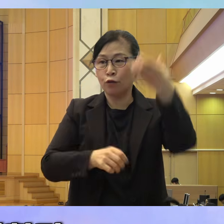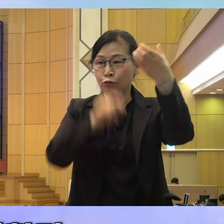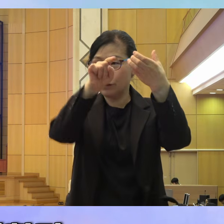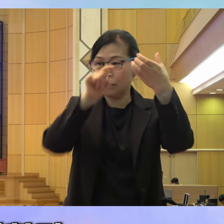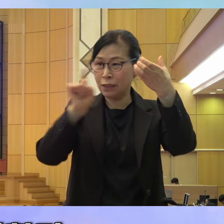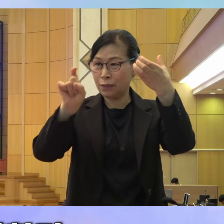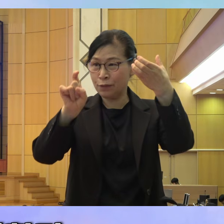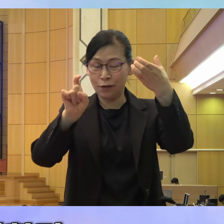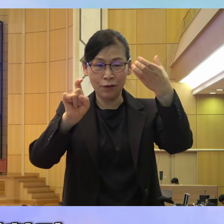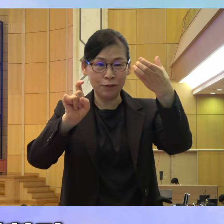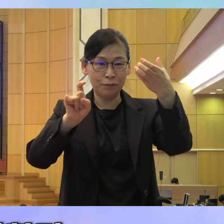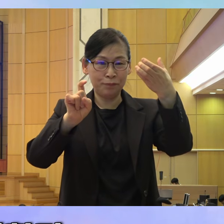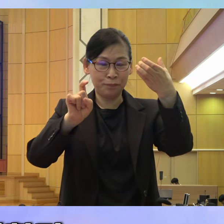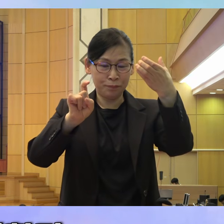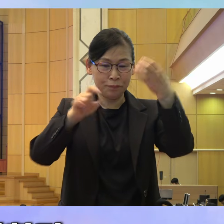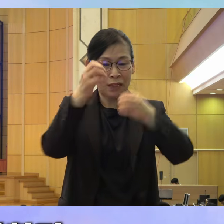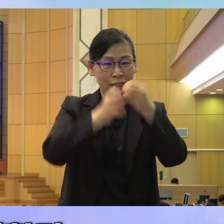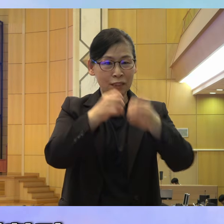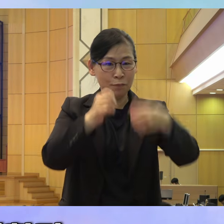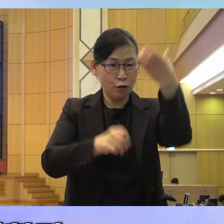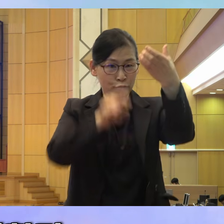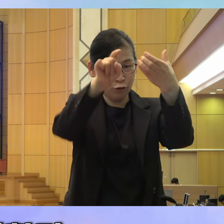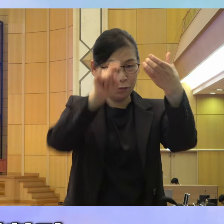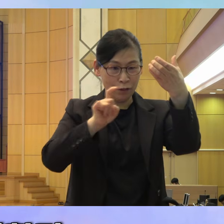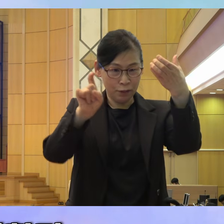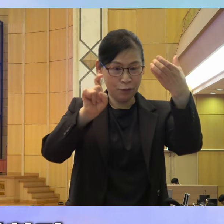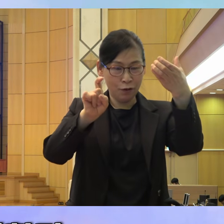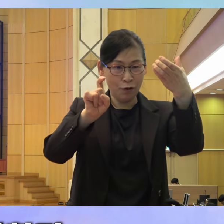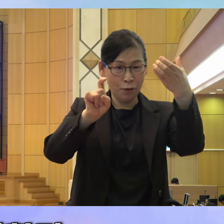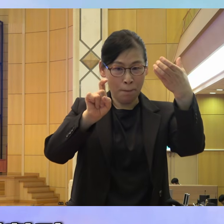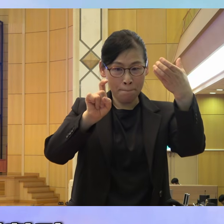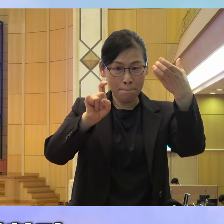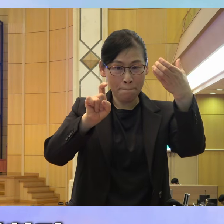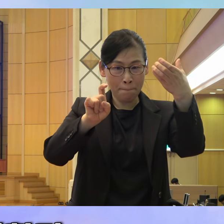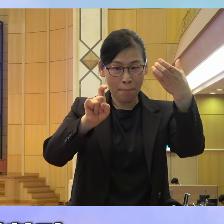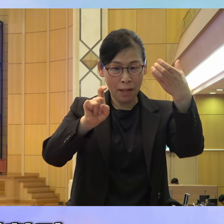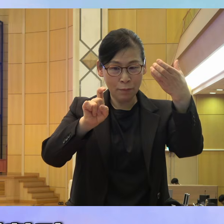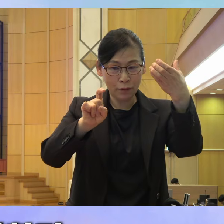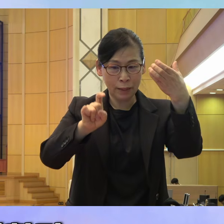성경을 이제 확인하면서 시편 90편 10절 말씀